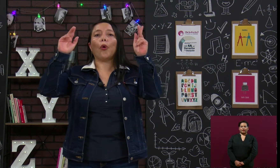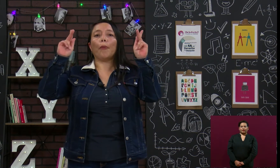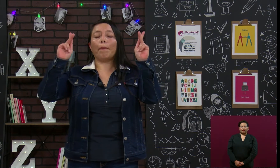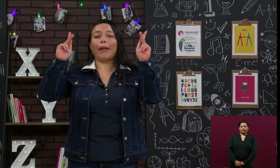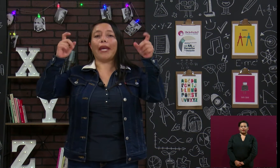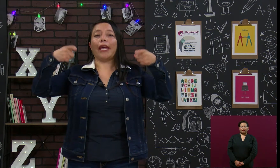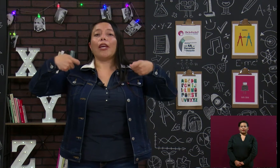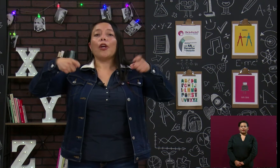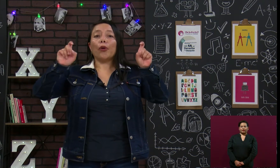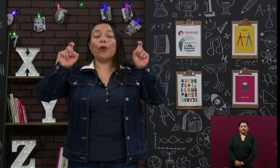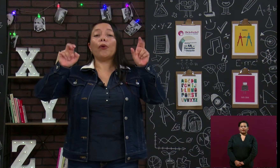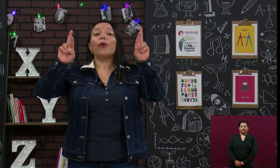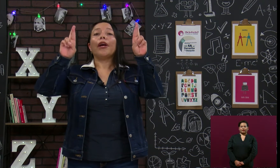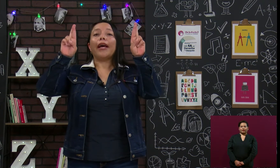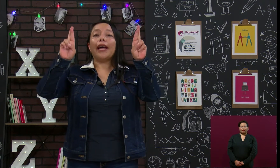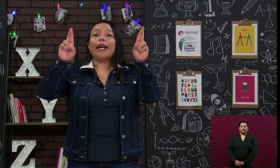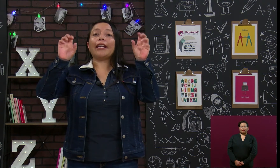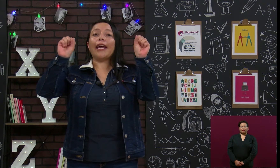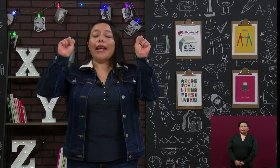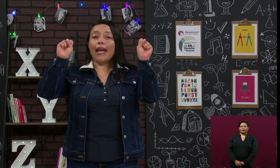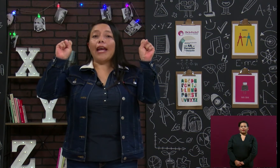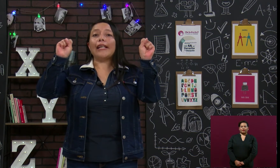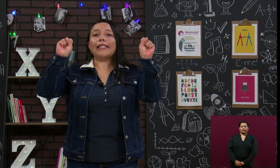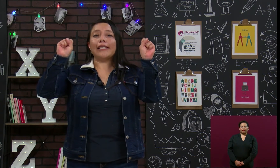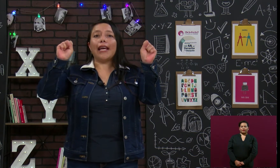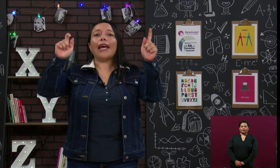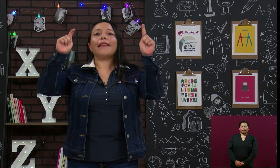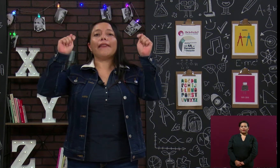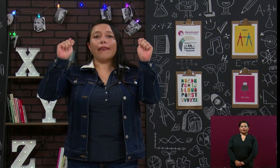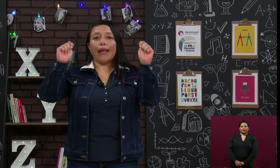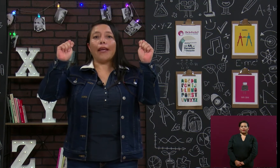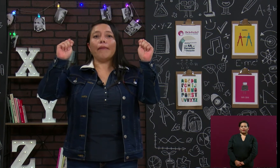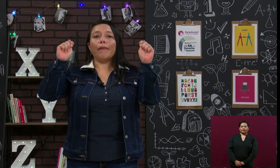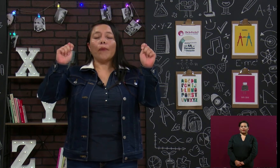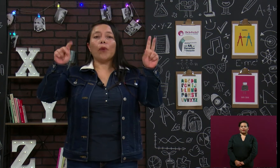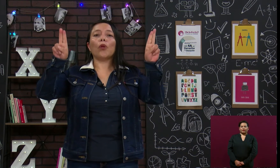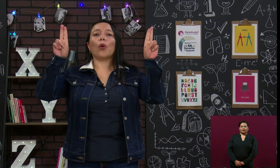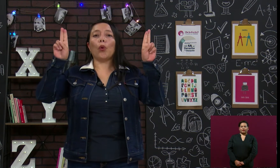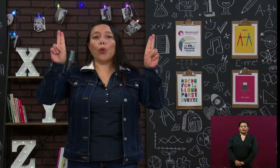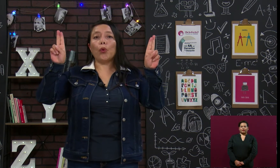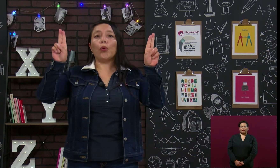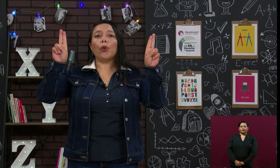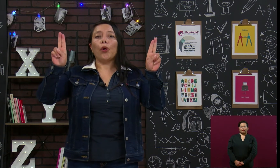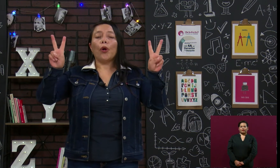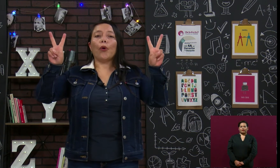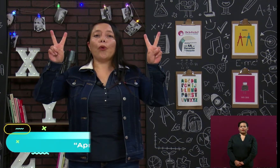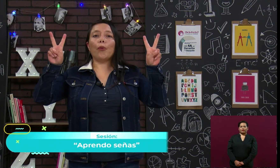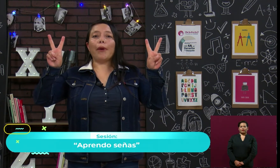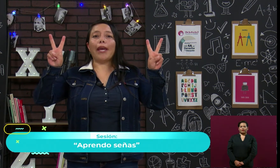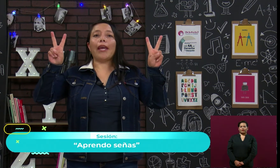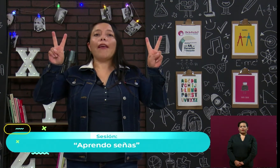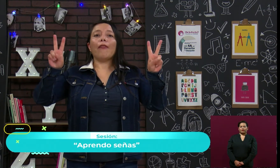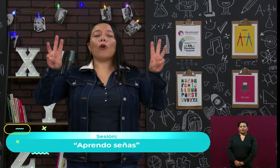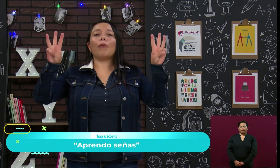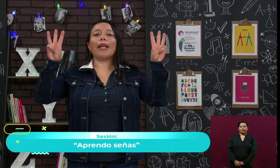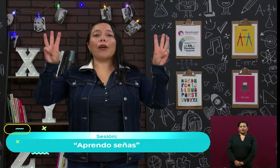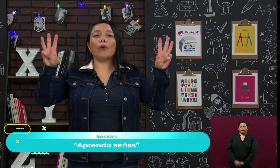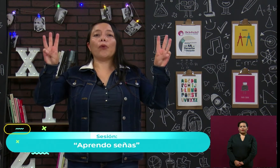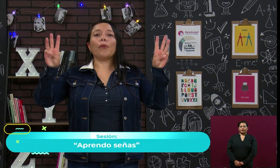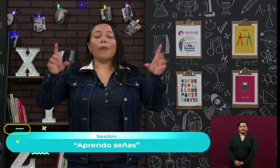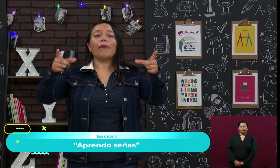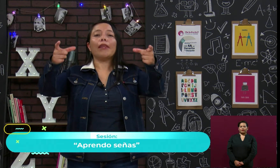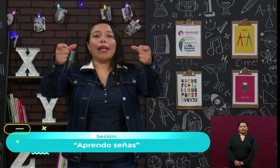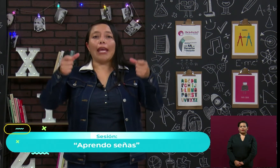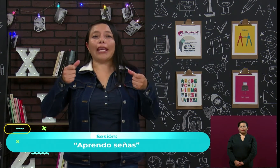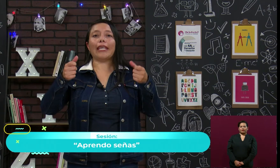O, P, Q, R, E, Z, T, U, V,